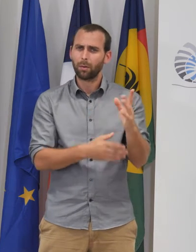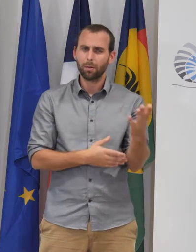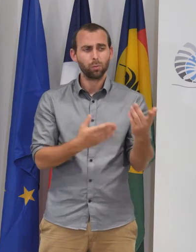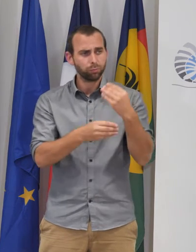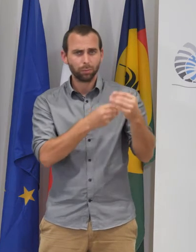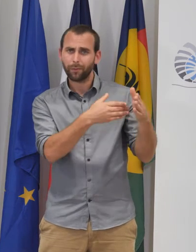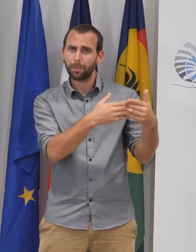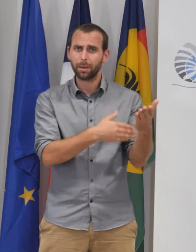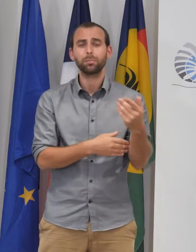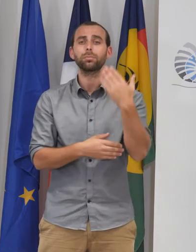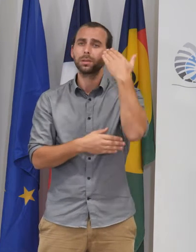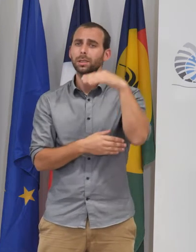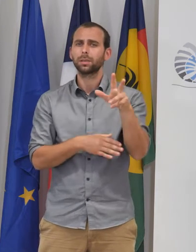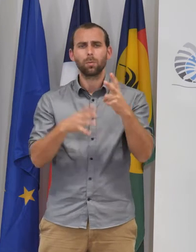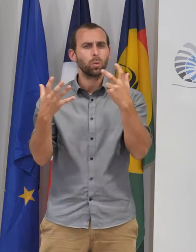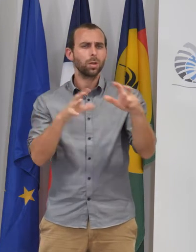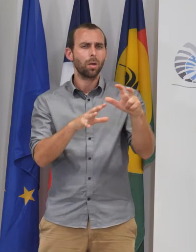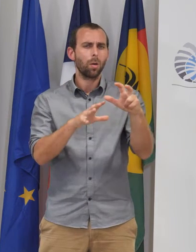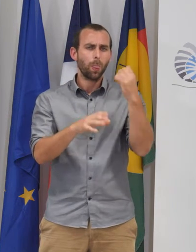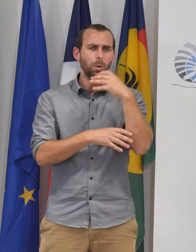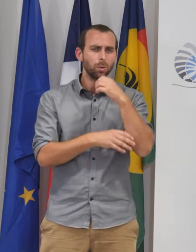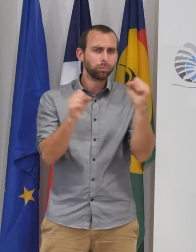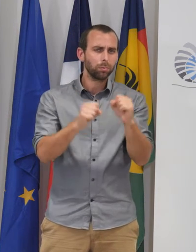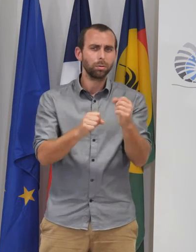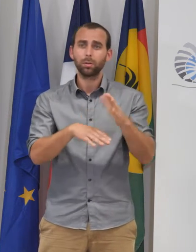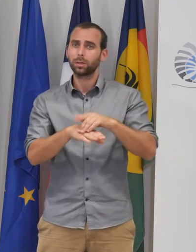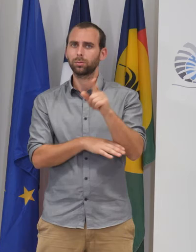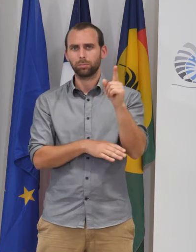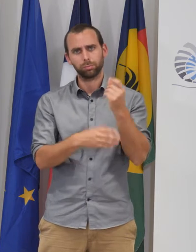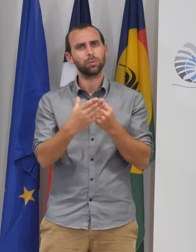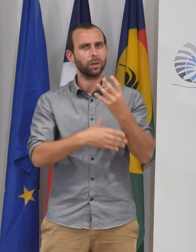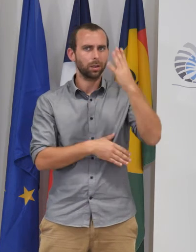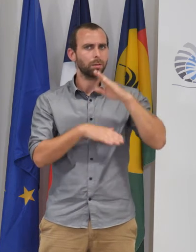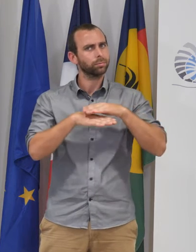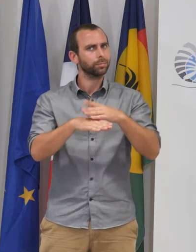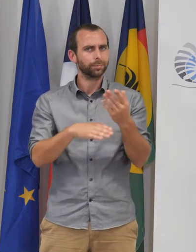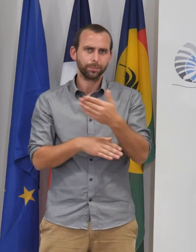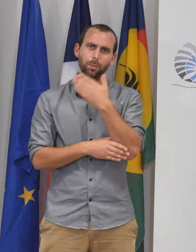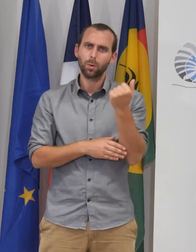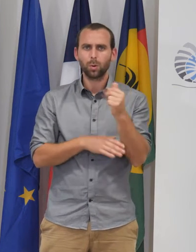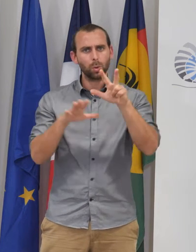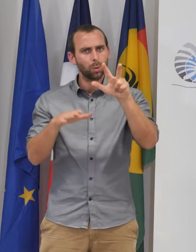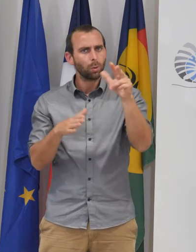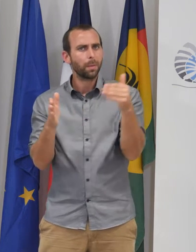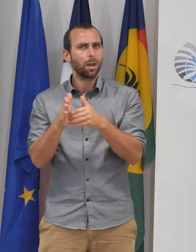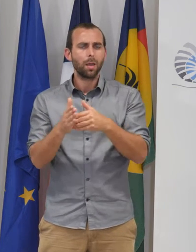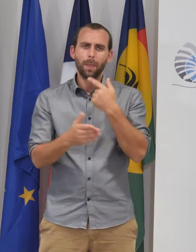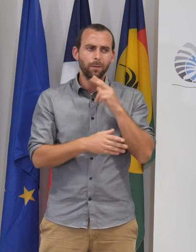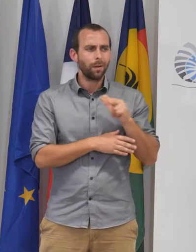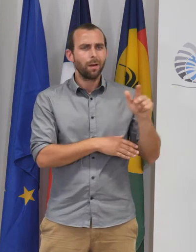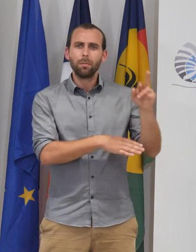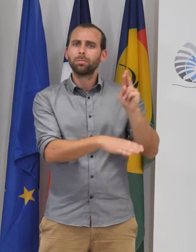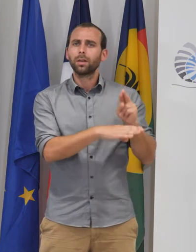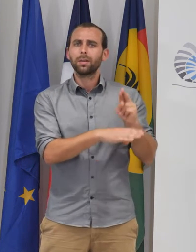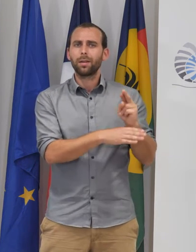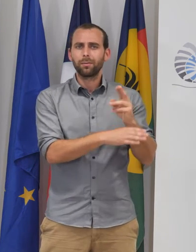Covid préconisaient 3000. On a une réserve sanitaire locale qui est en train de se mettre en place avec a priori plus de 300 bénévoles. On devrait avoir des renforts de la